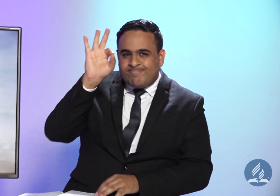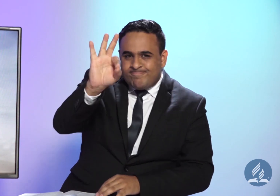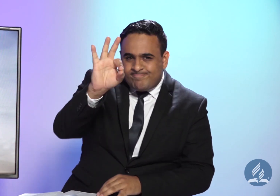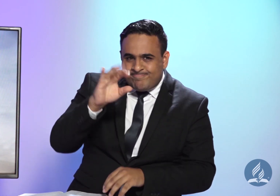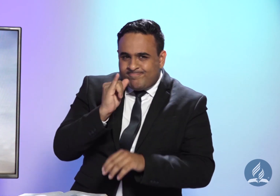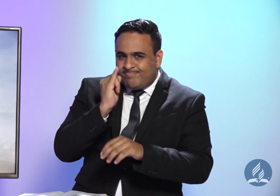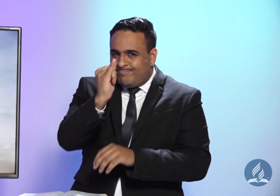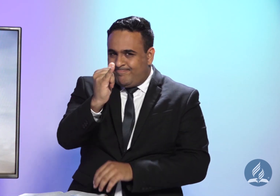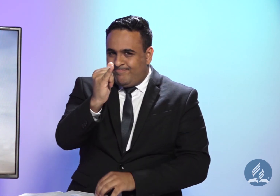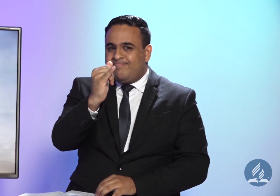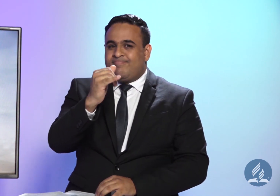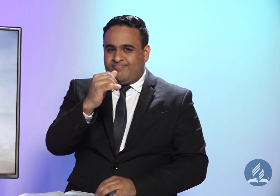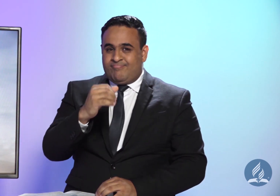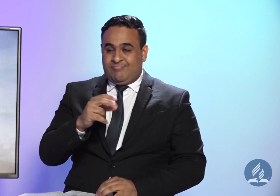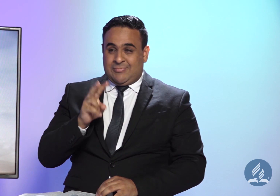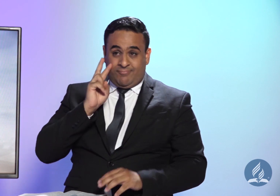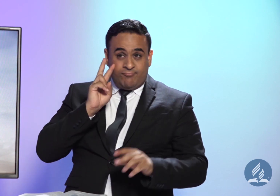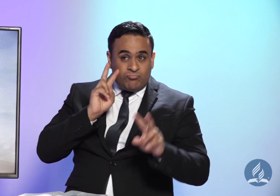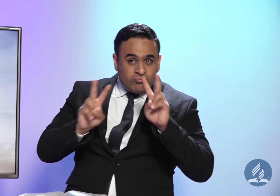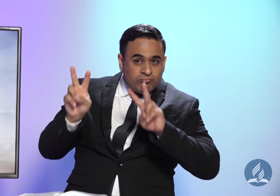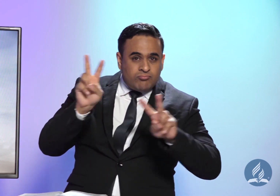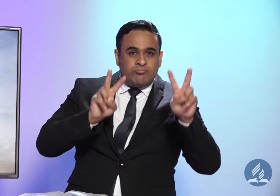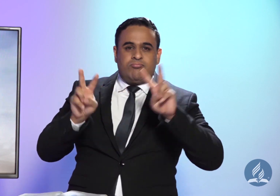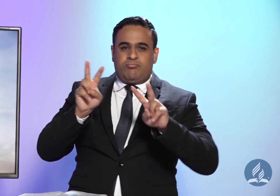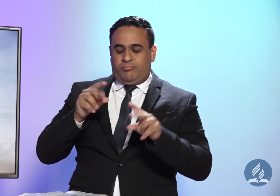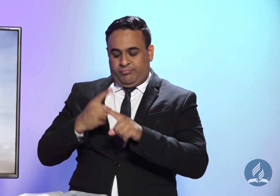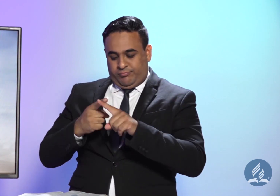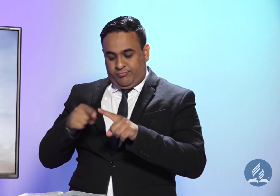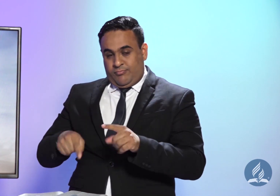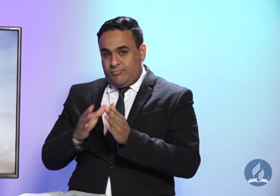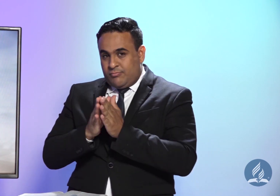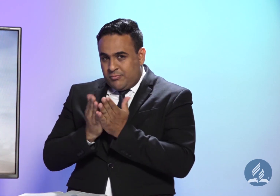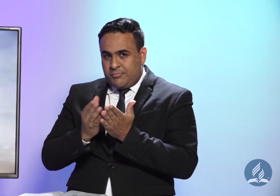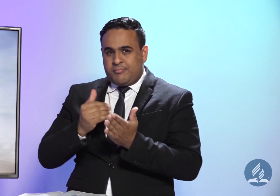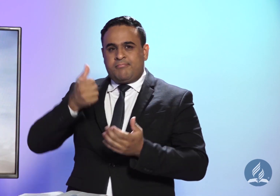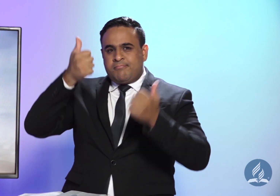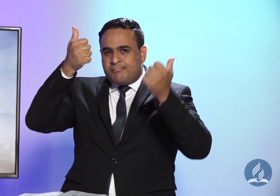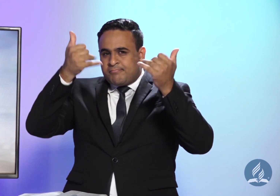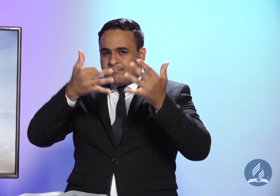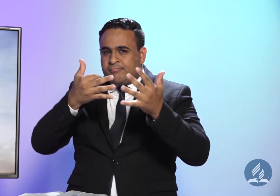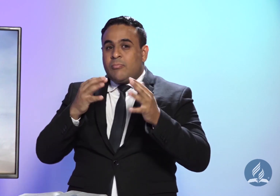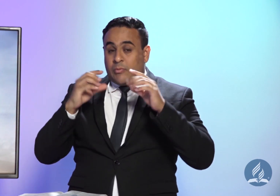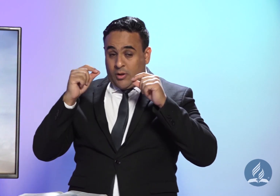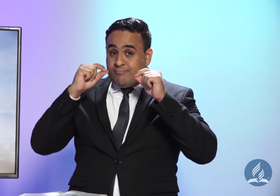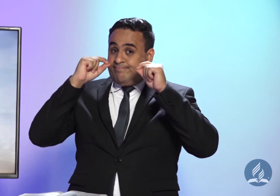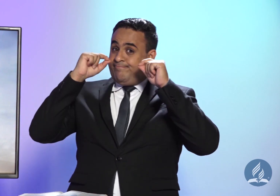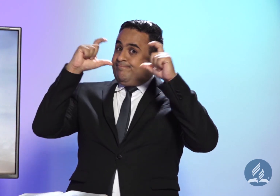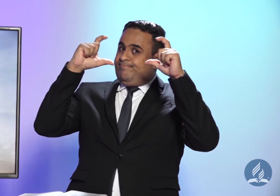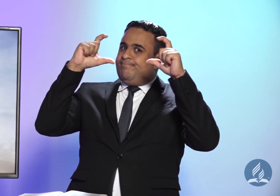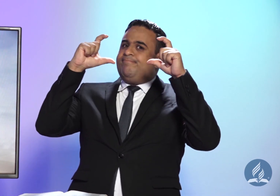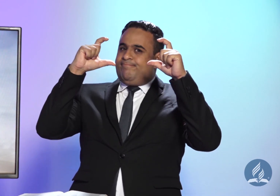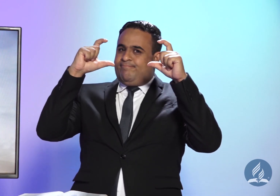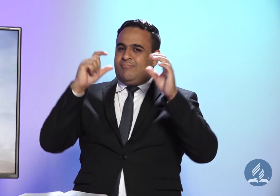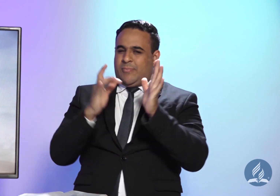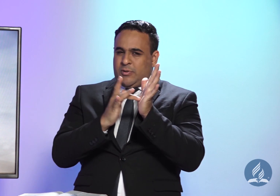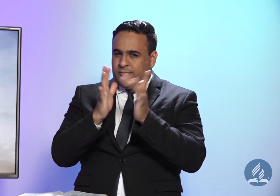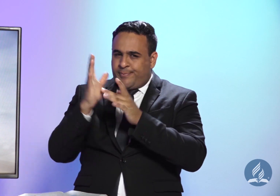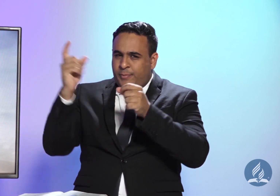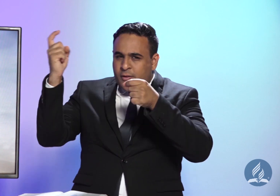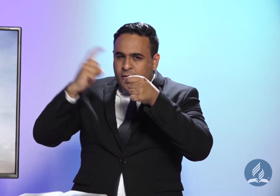não descobriram um sentido e objetivo na vida deles. Mas é importante você saber que o Espírito Santo de Deus trabalha em nossas